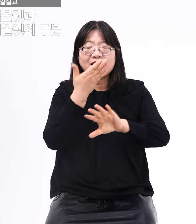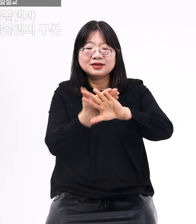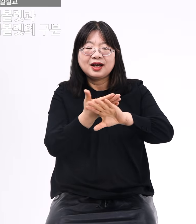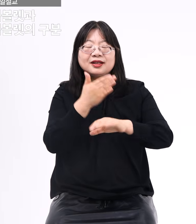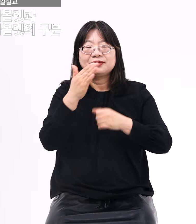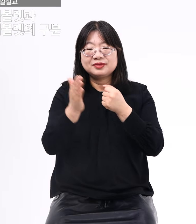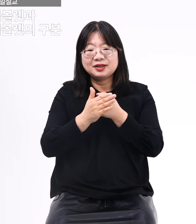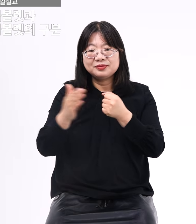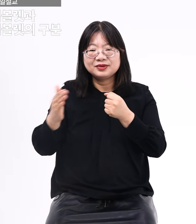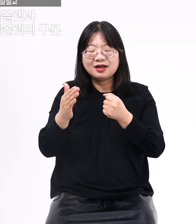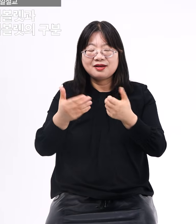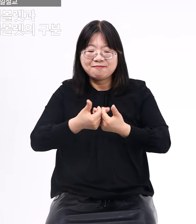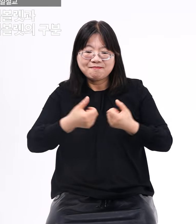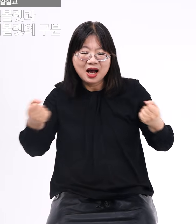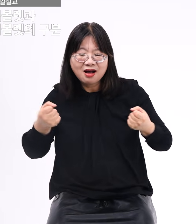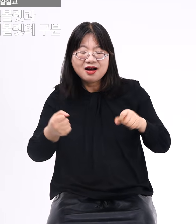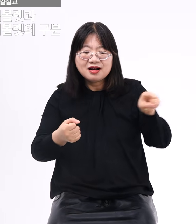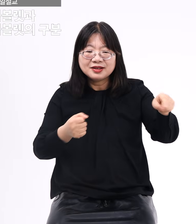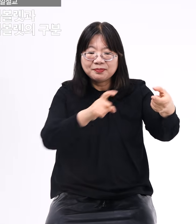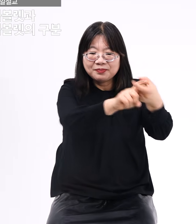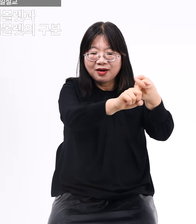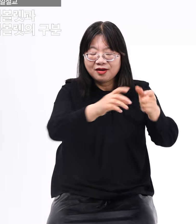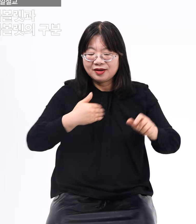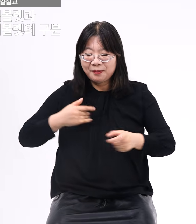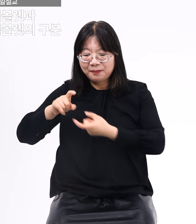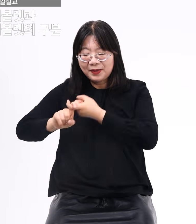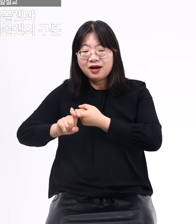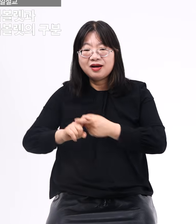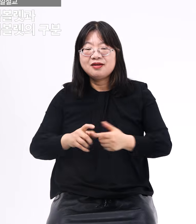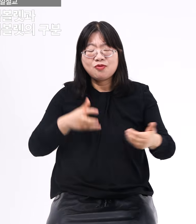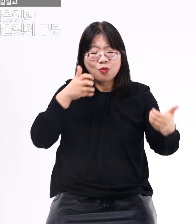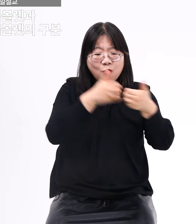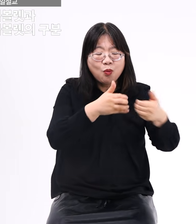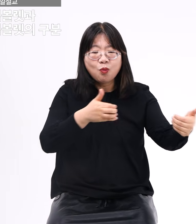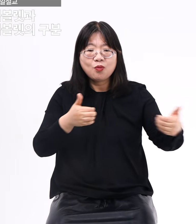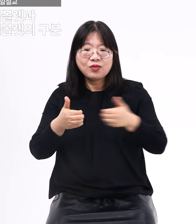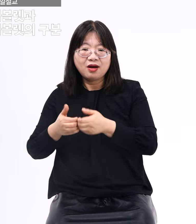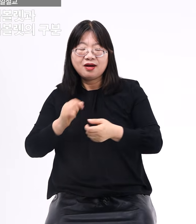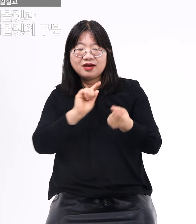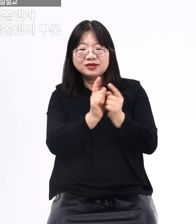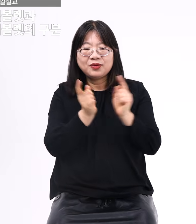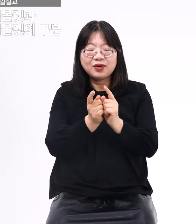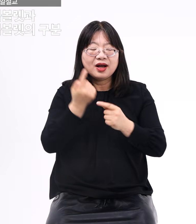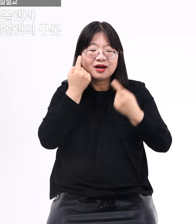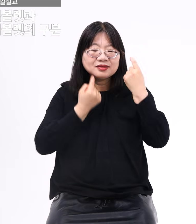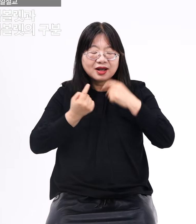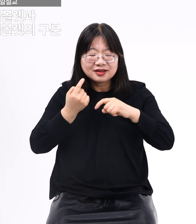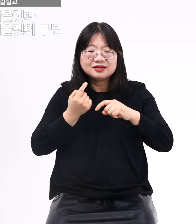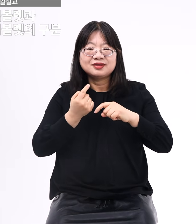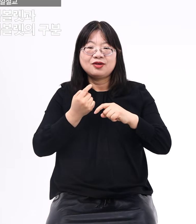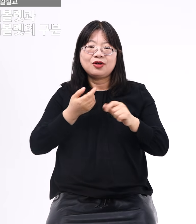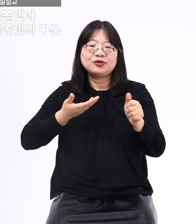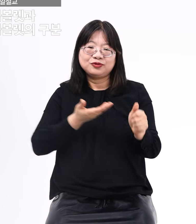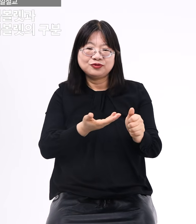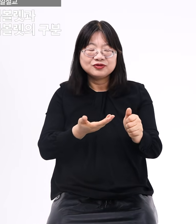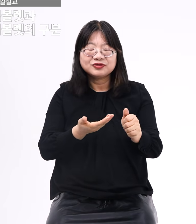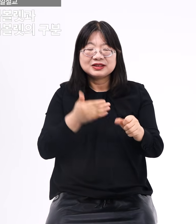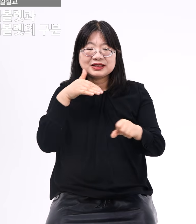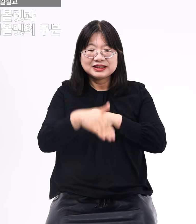차이 때문에 편 가르고 네 편 내 편을 갈라서 공격하고 서로의 상처에 소금을 뿌려대는